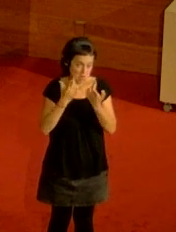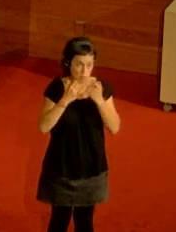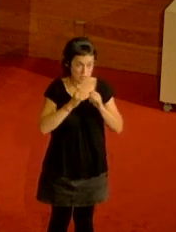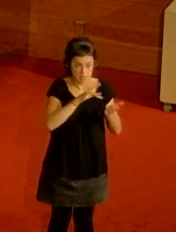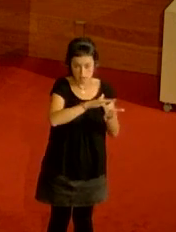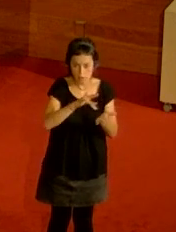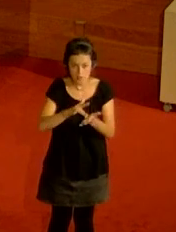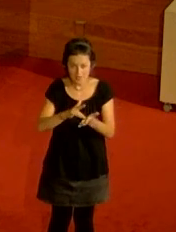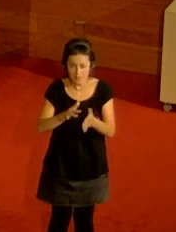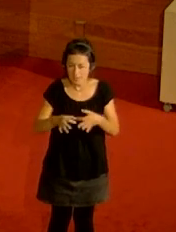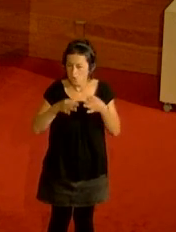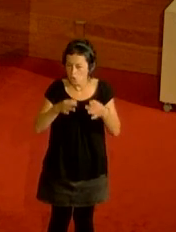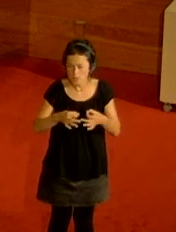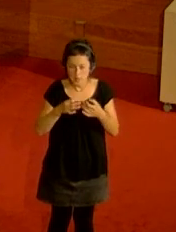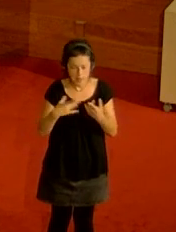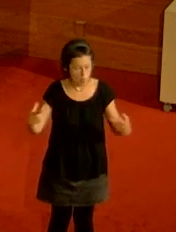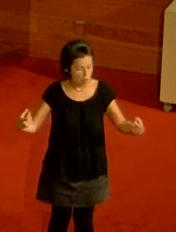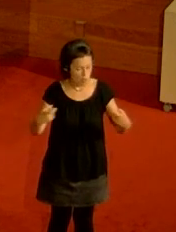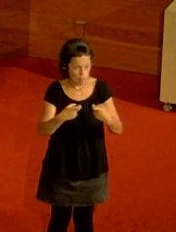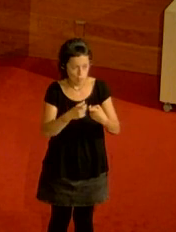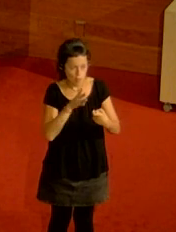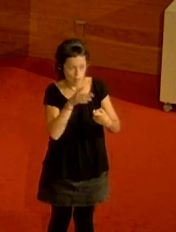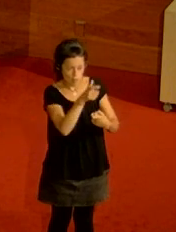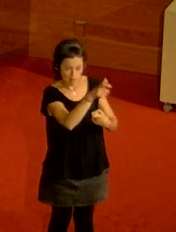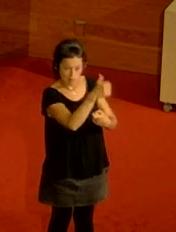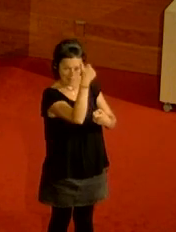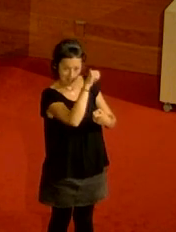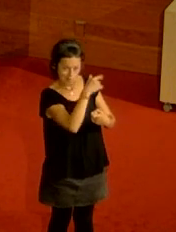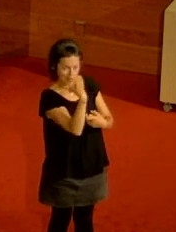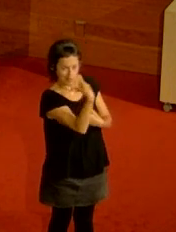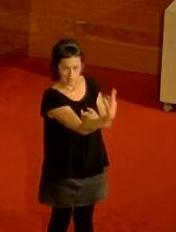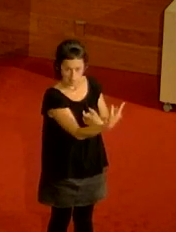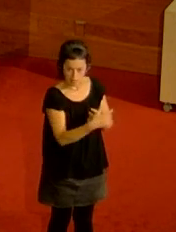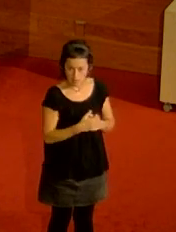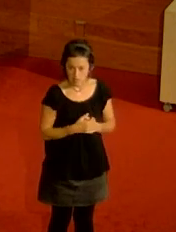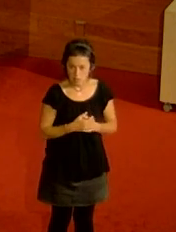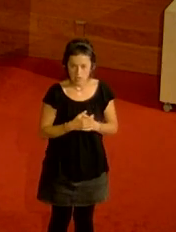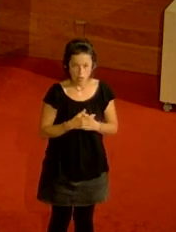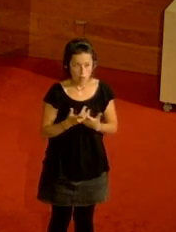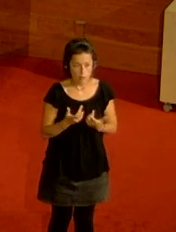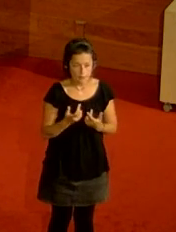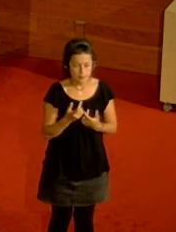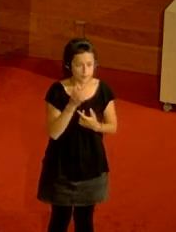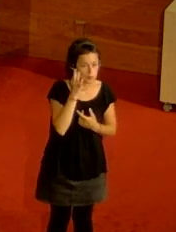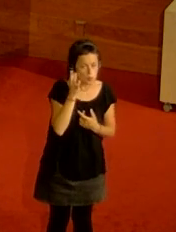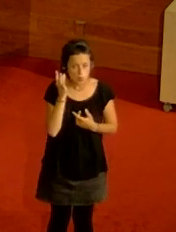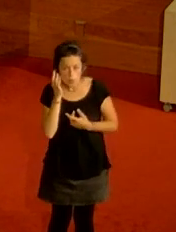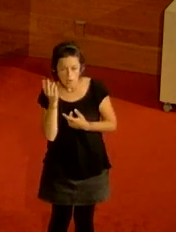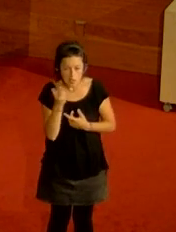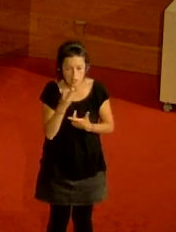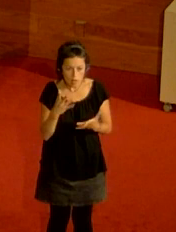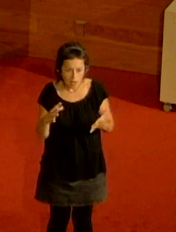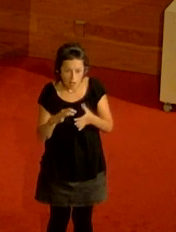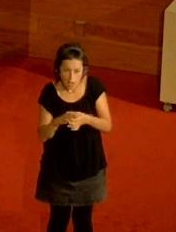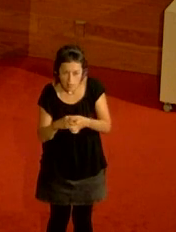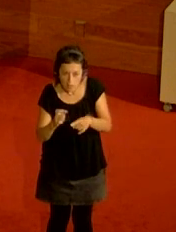rivales por el amor de un hombre o o pocas veces aparecían como aliadas como como hermanadas